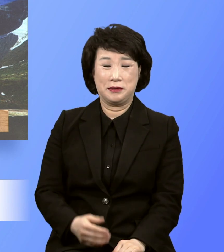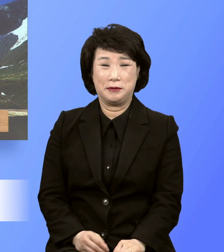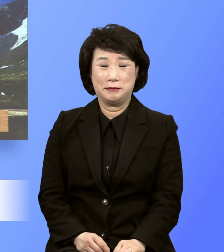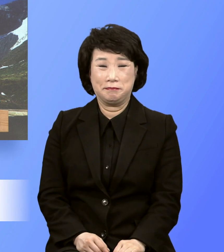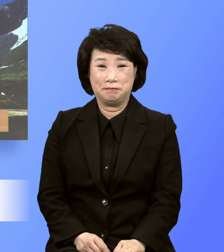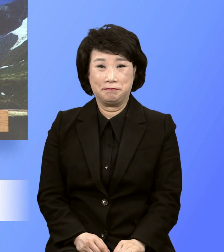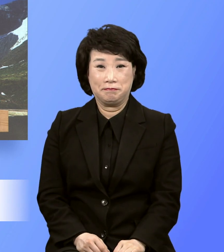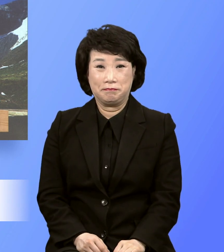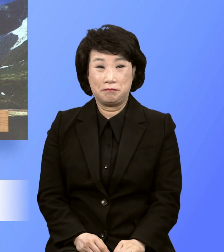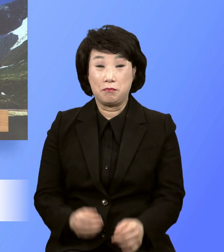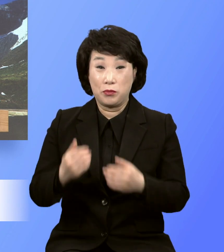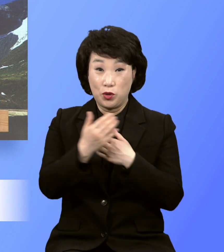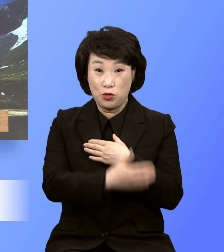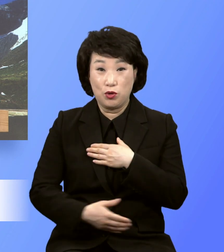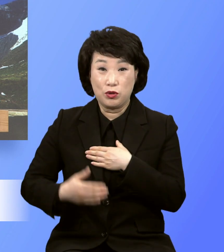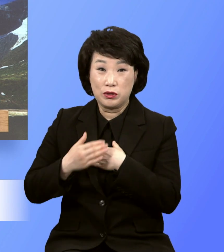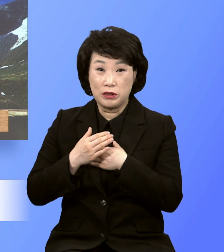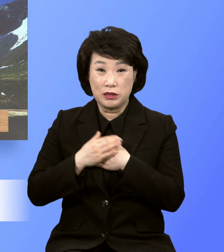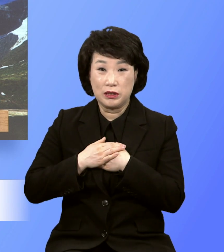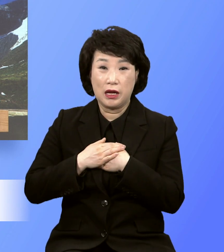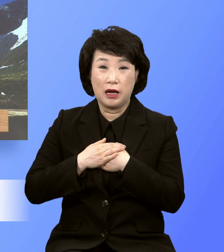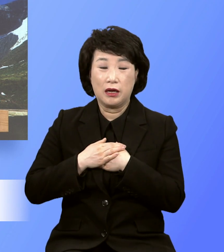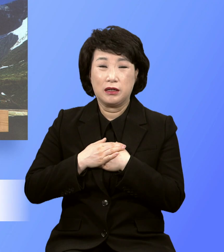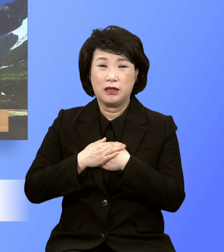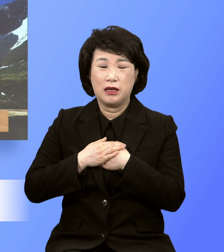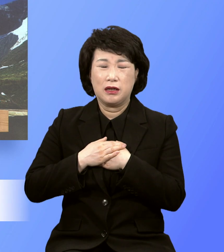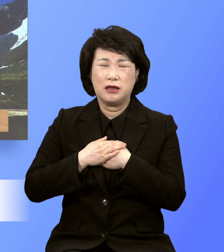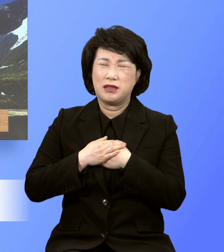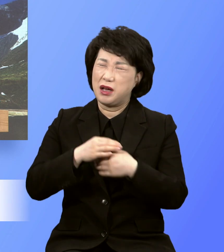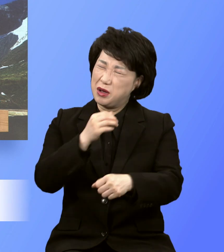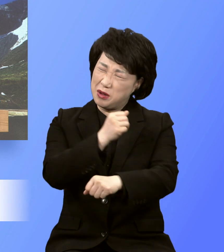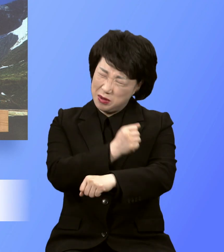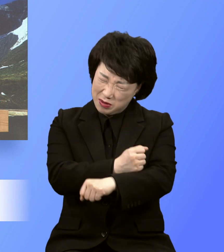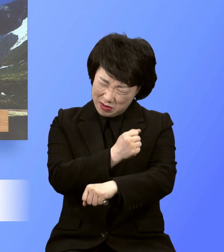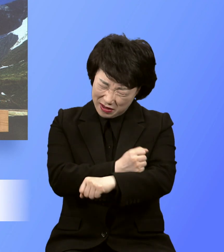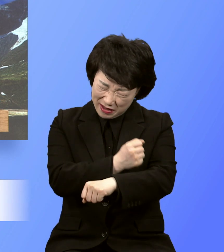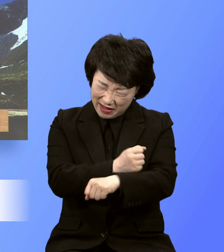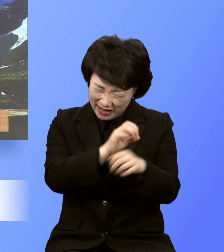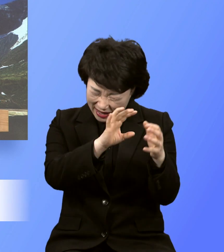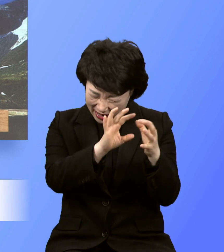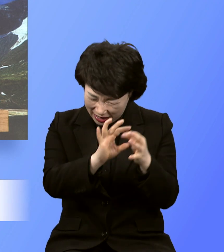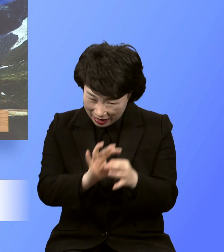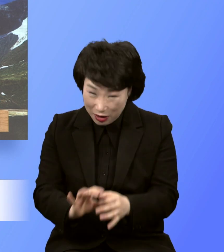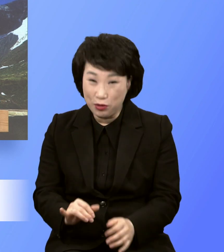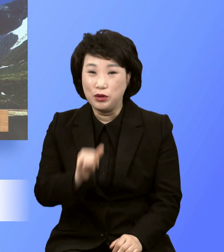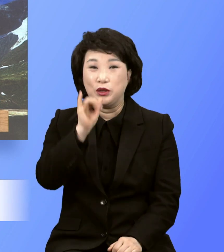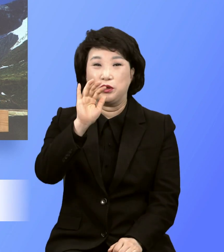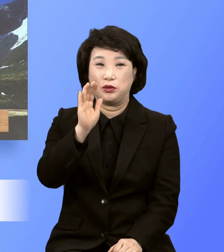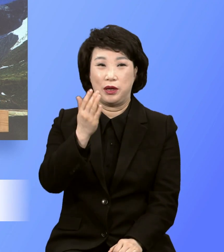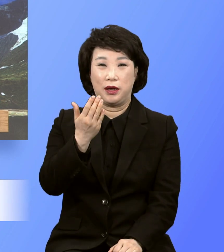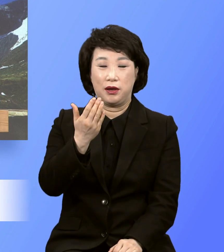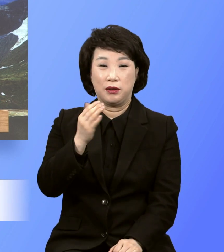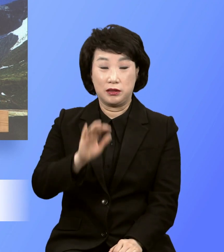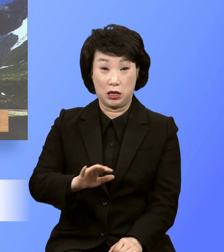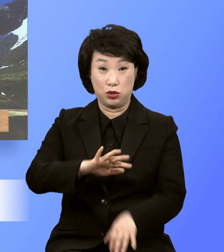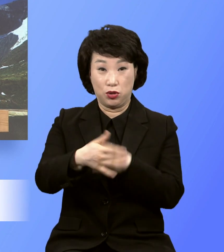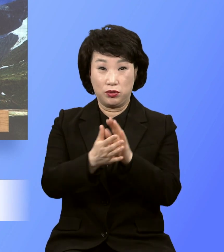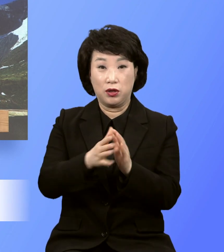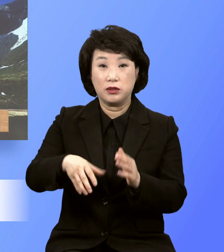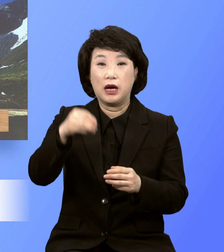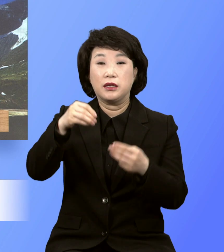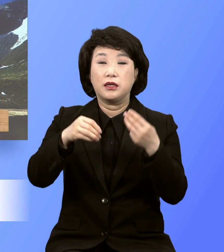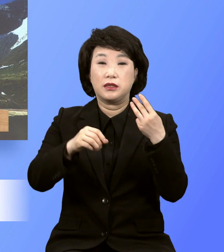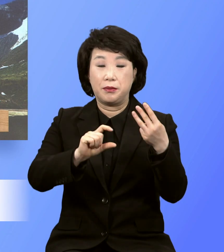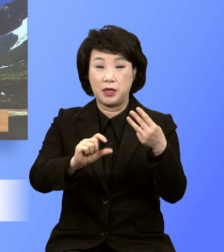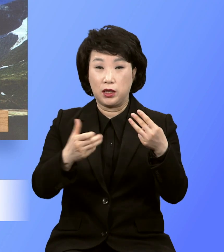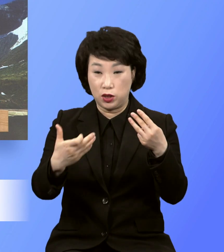초래하고 육신에게는 없는 고통이 그들에게 있으면서 창세기상